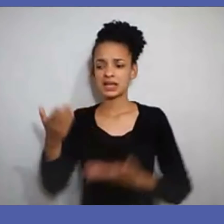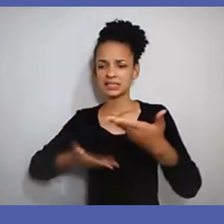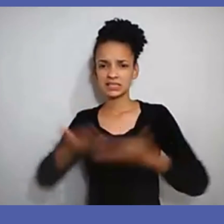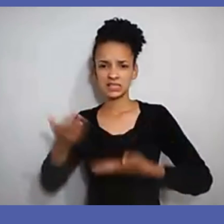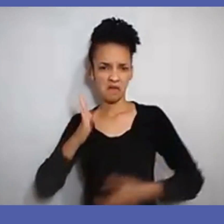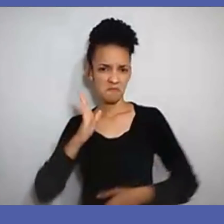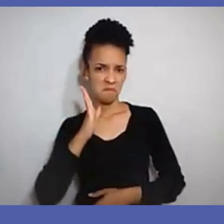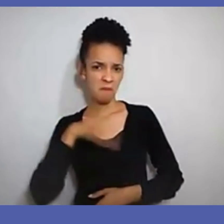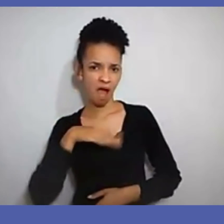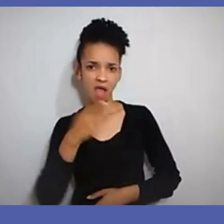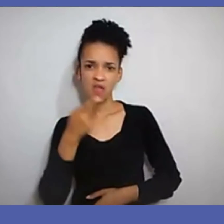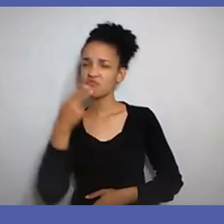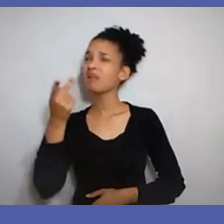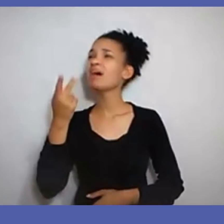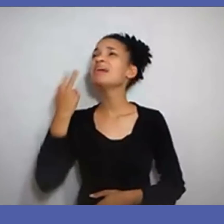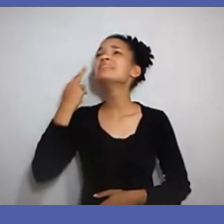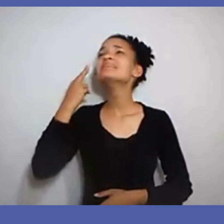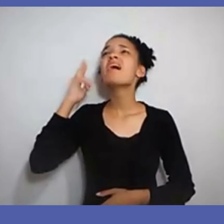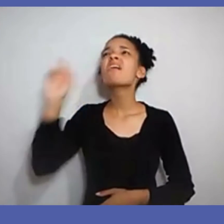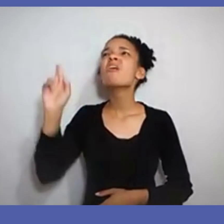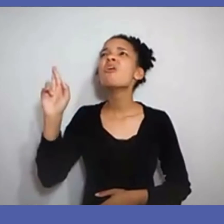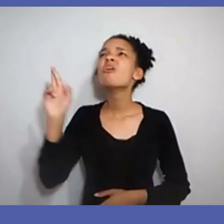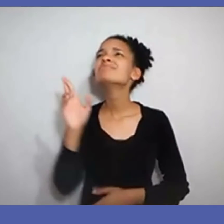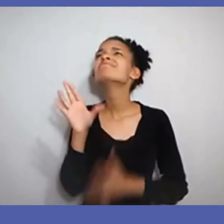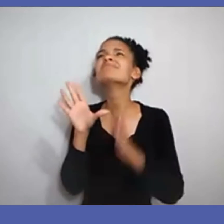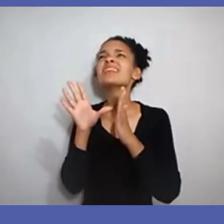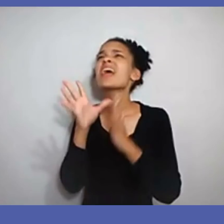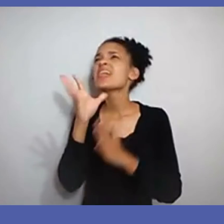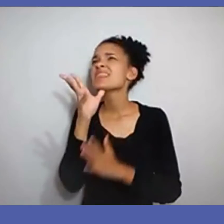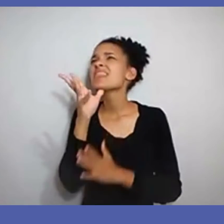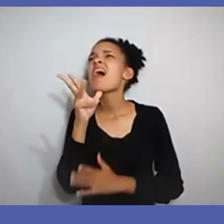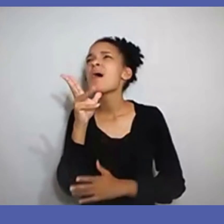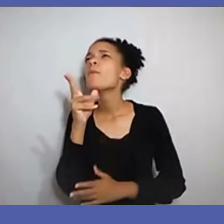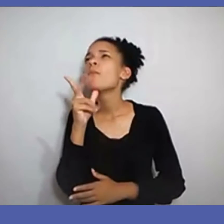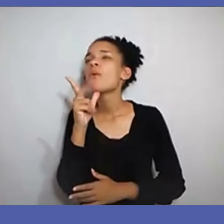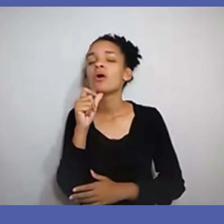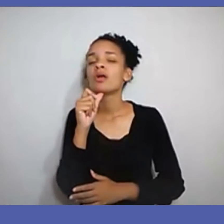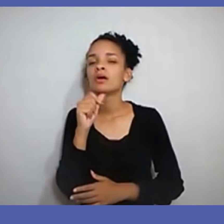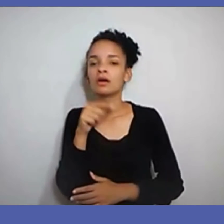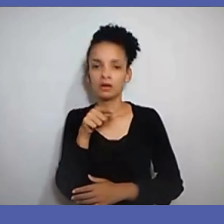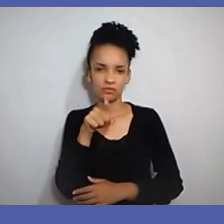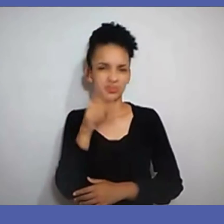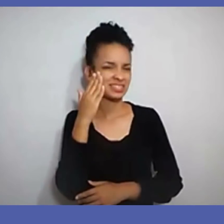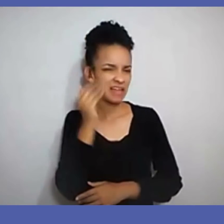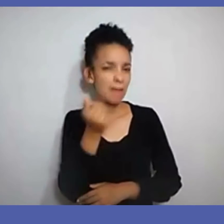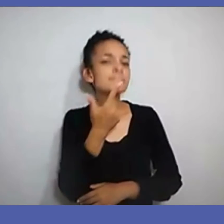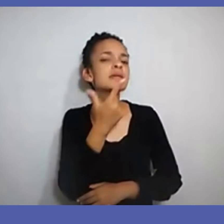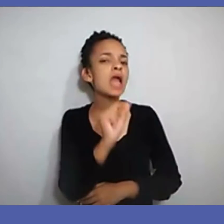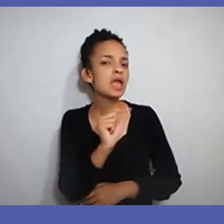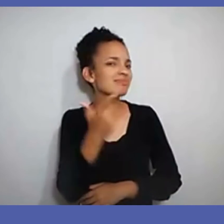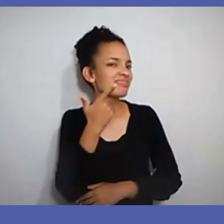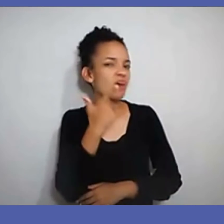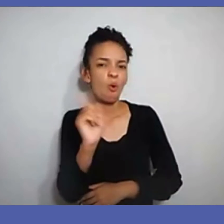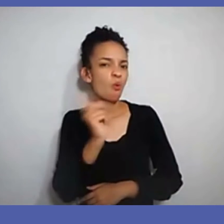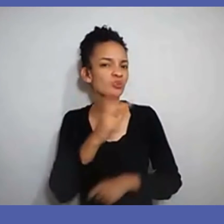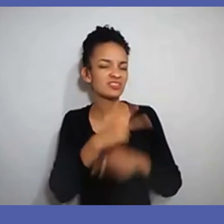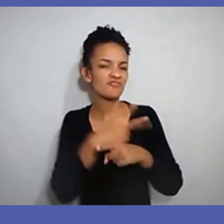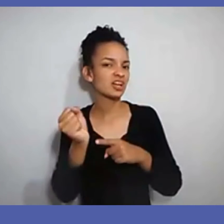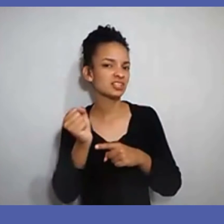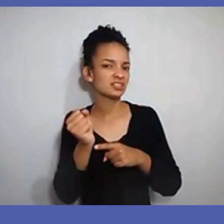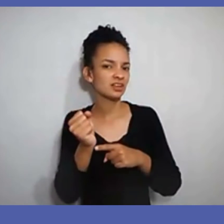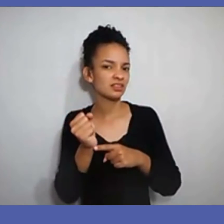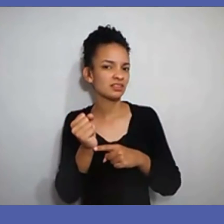Senhor demora-se. Sabe quem é aquele que não vai ser vencedor? É aquele que sempre acha: não, os irmãos estão